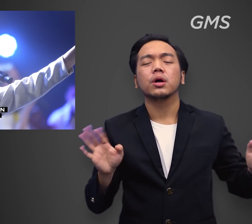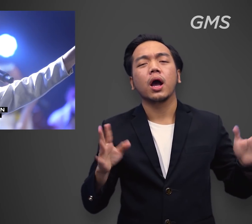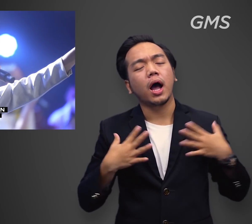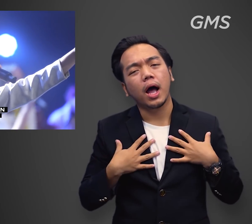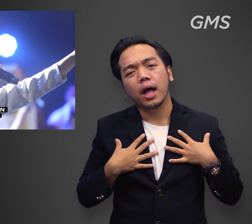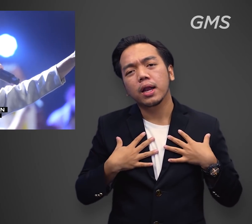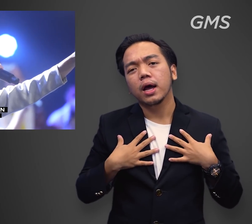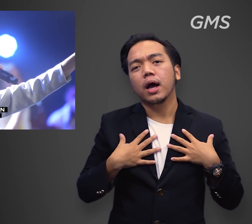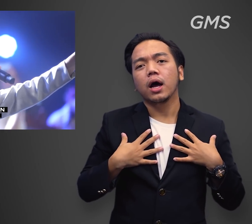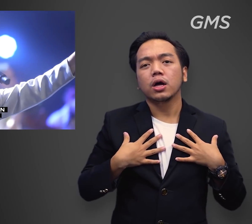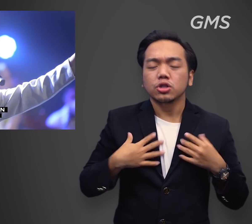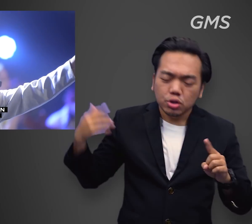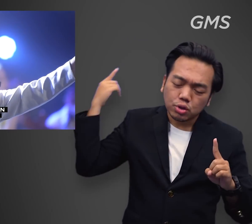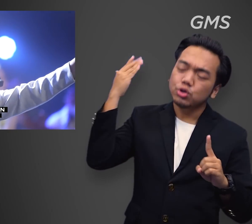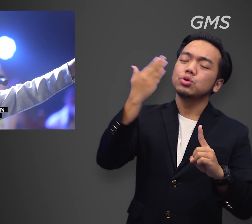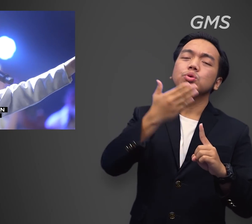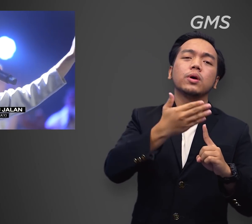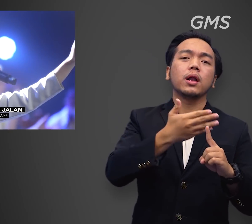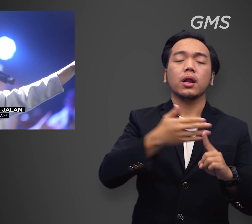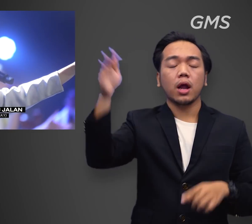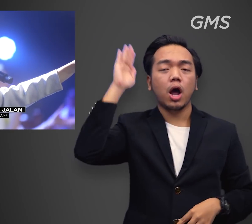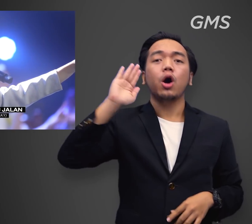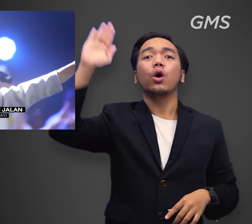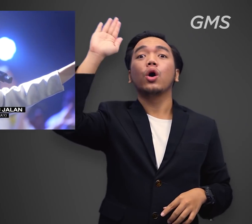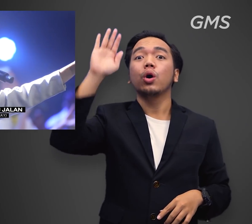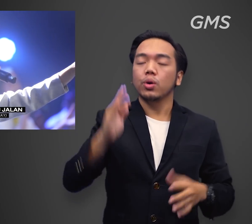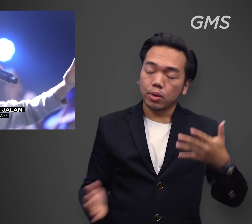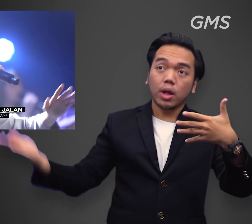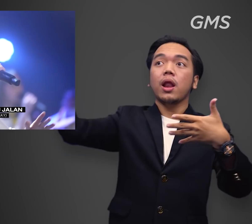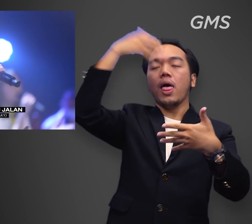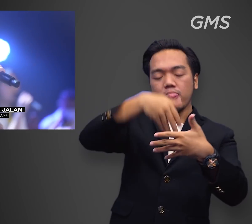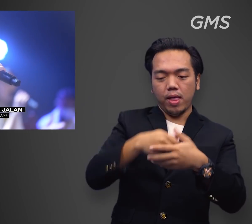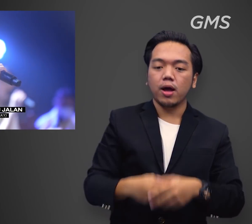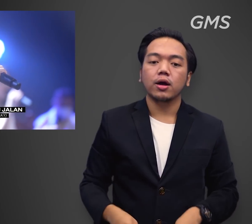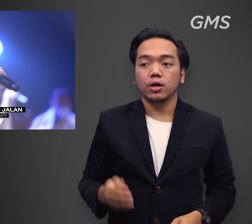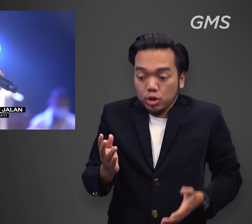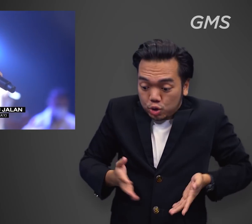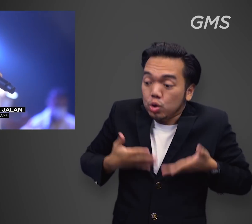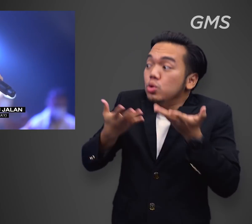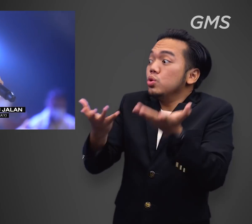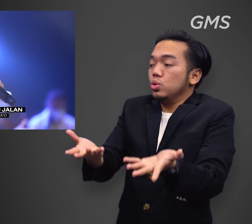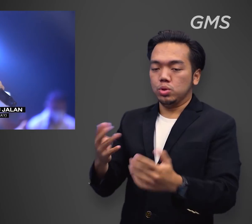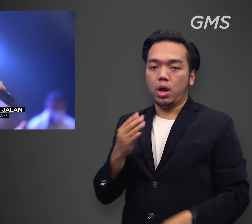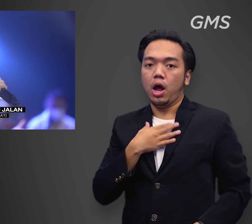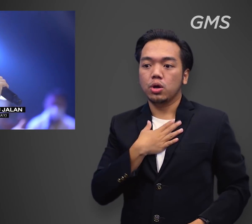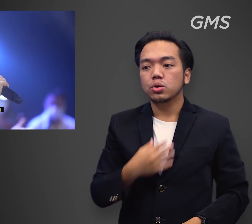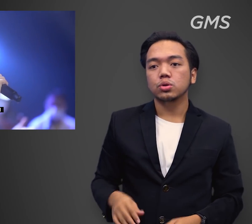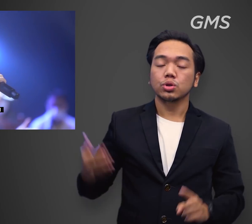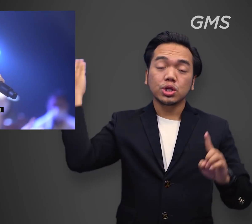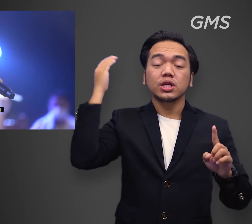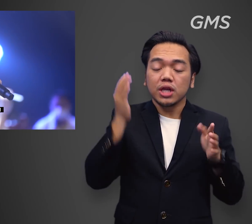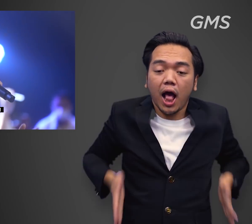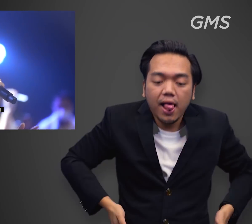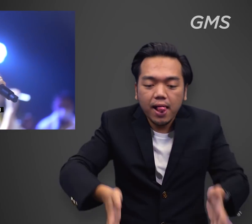Saat tak ada tujuan, kau datang tunjukkanku jalan,